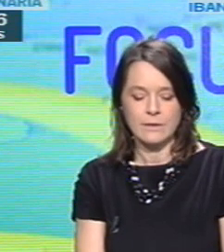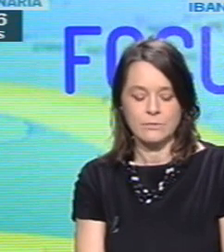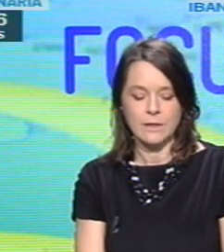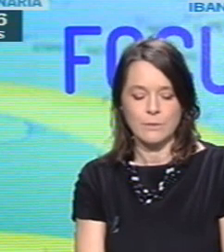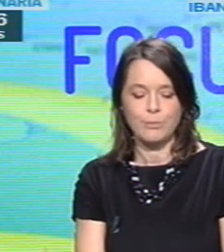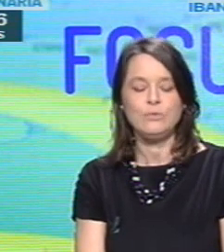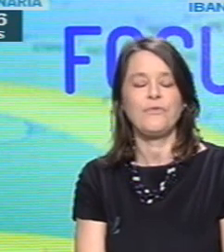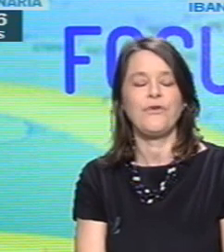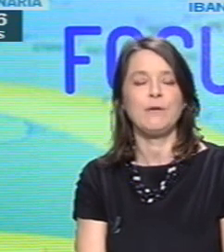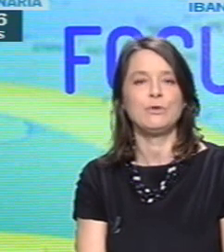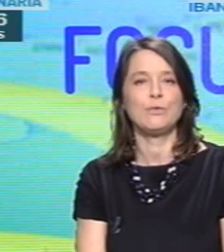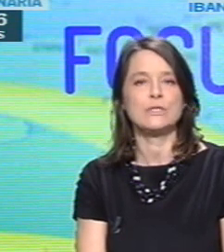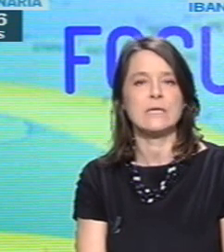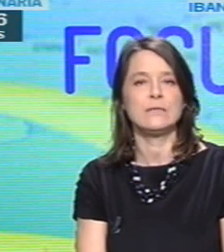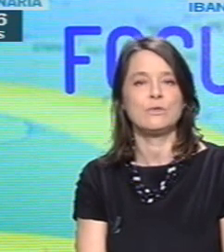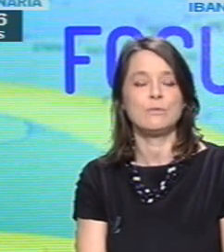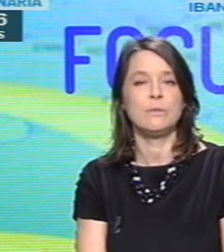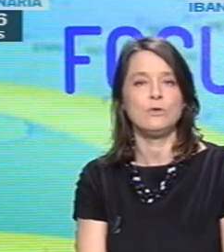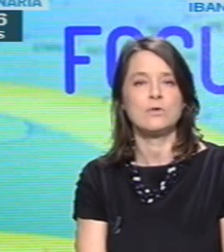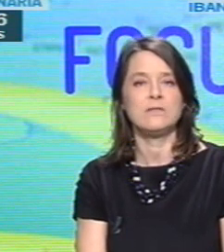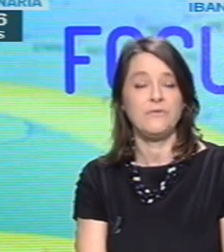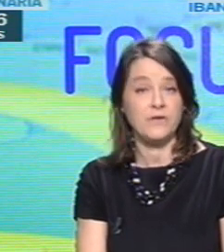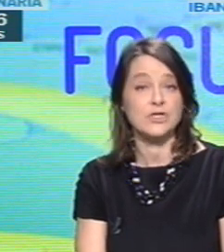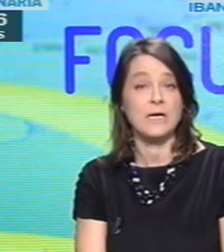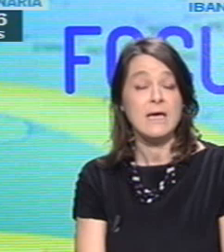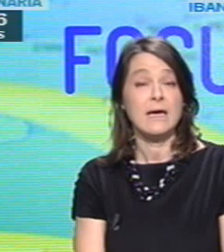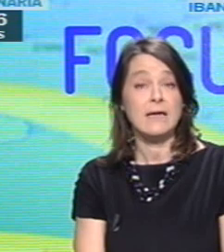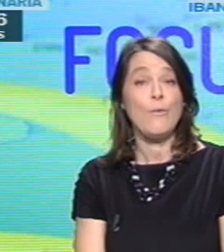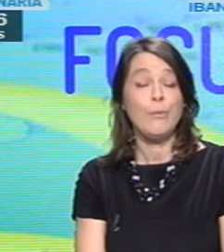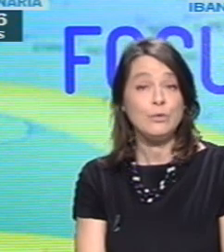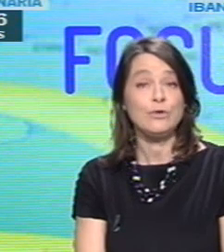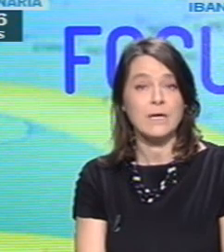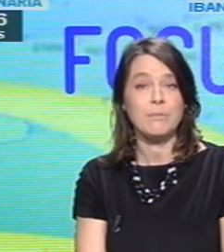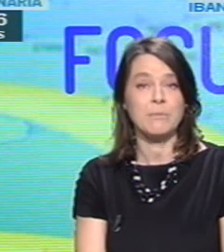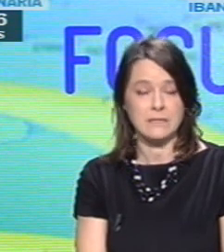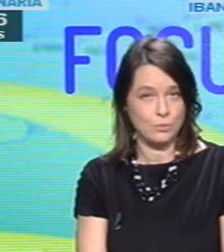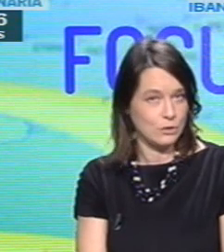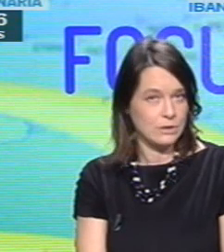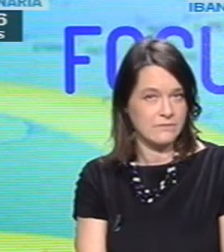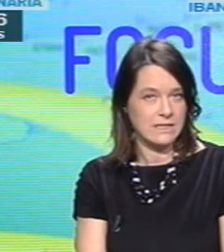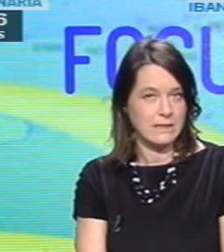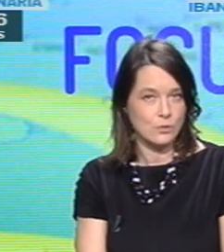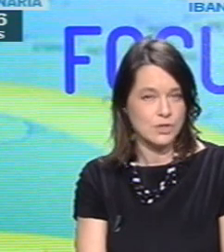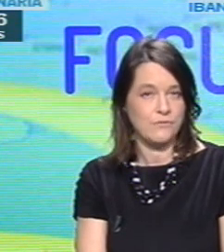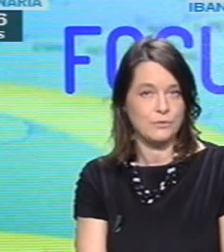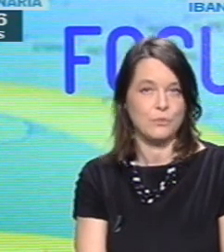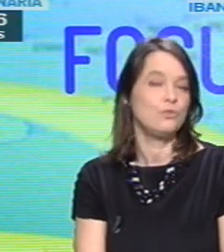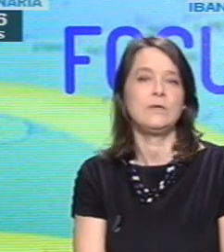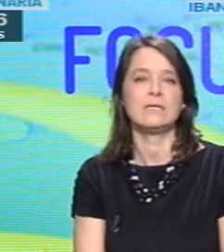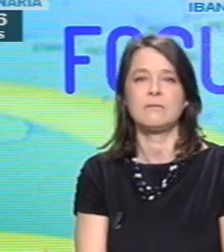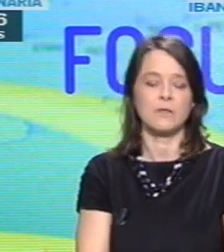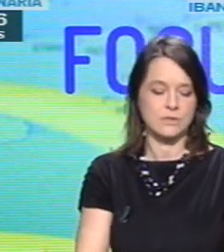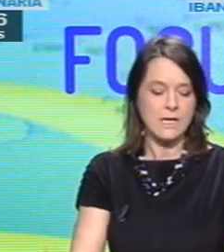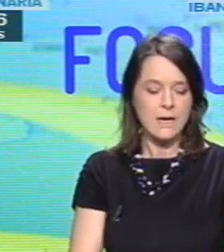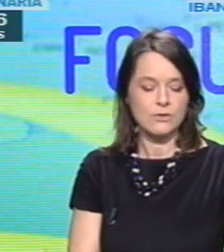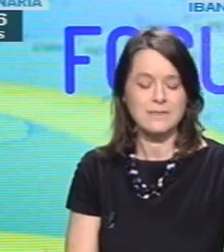po' un punto fermo di questo momento così difficile, ed è un punto che permette a tutti noi di vedere la luce in fondo a un tunnel